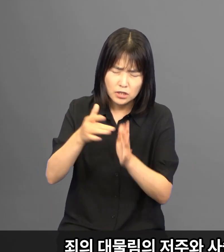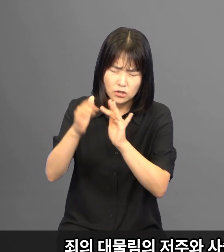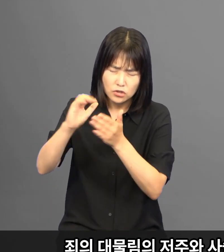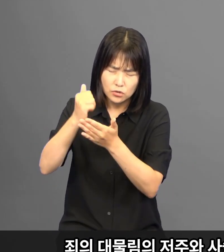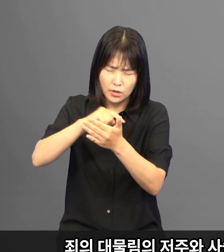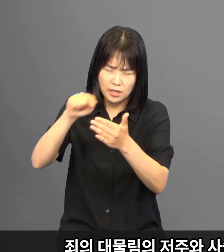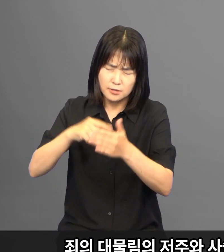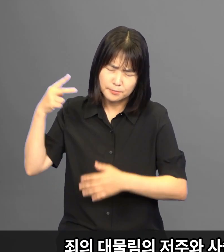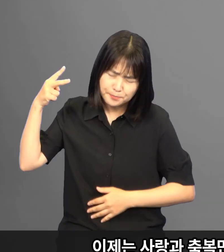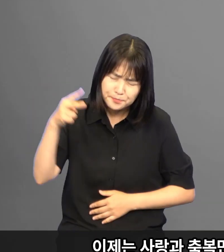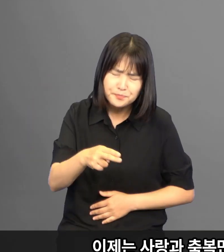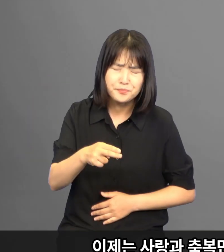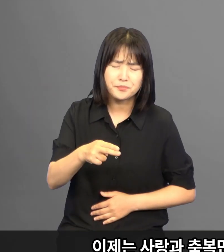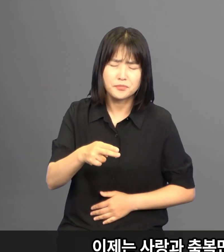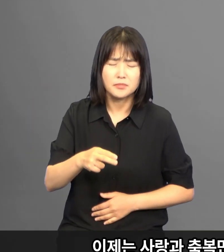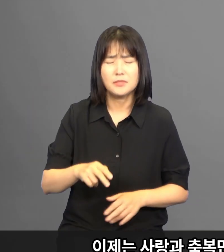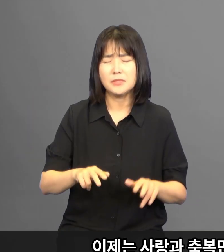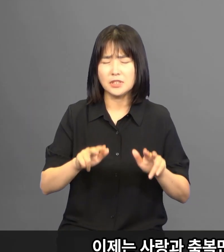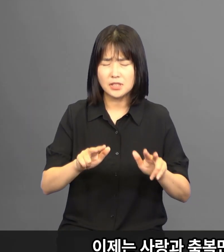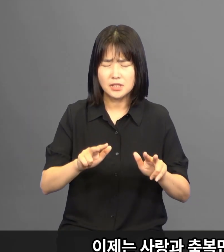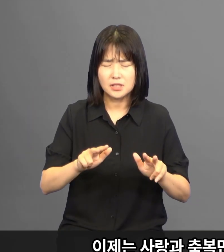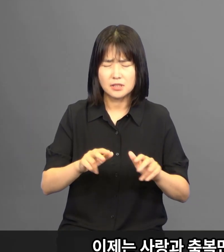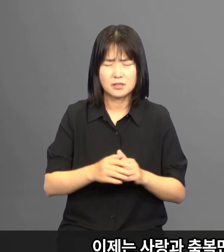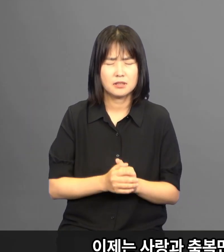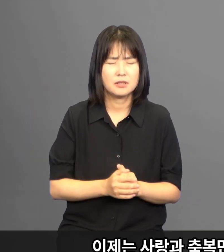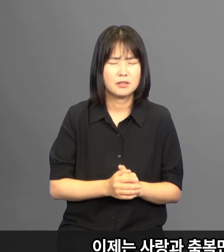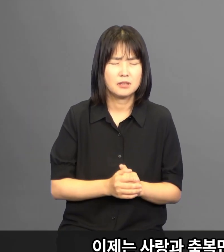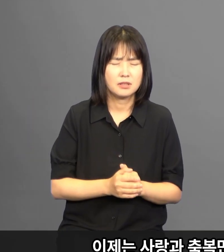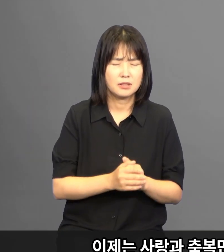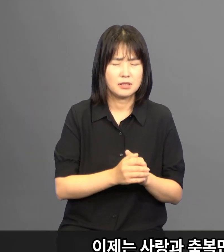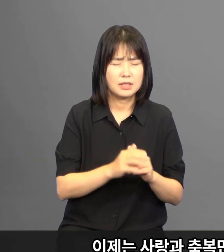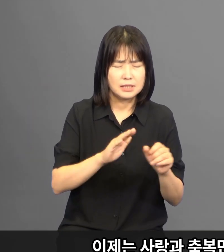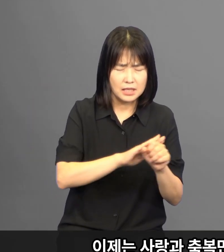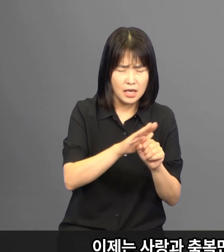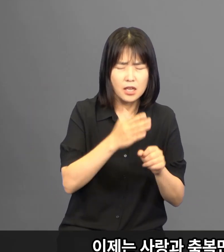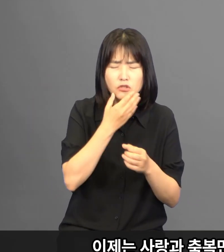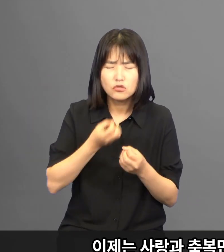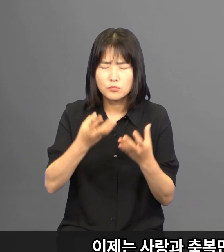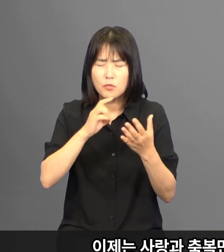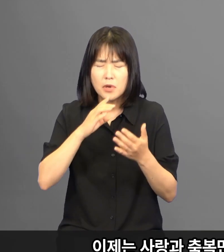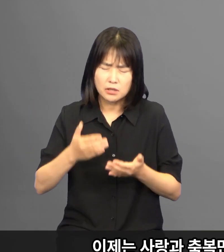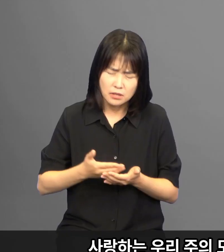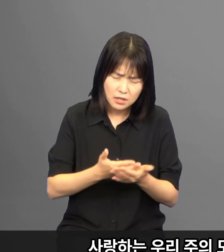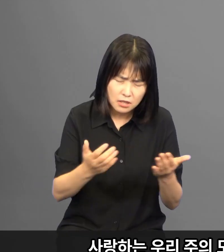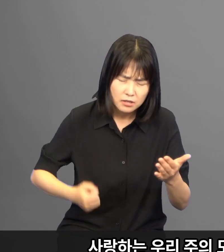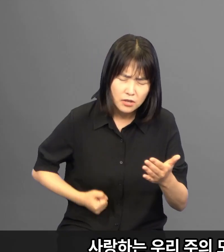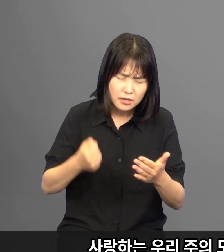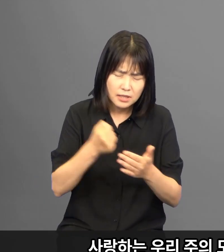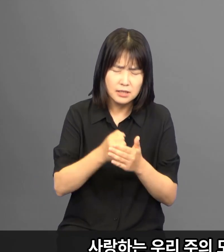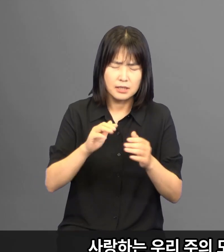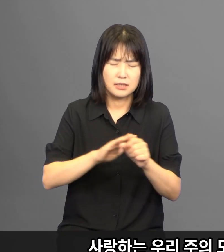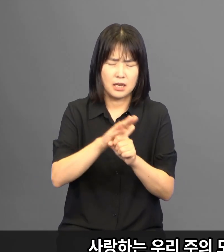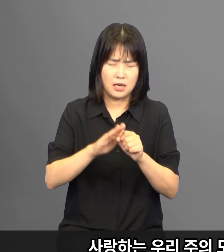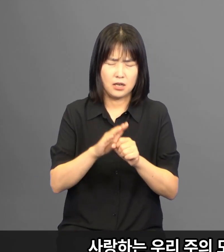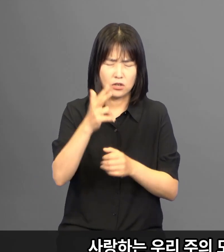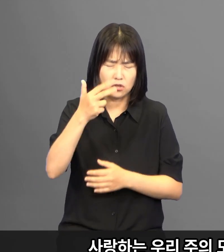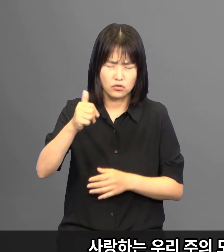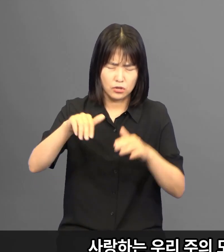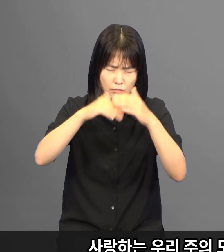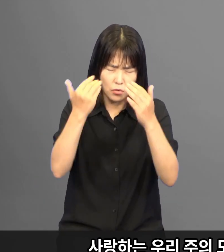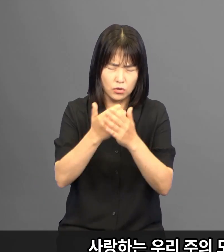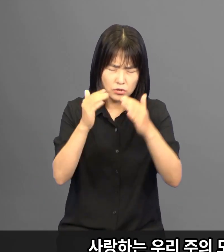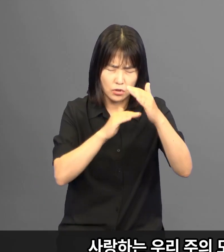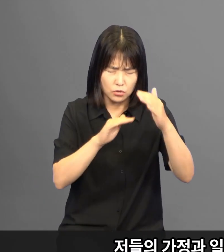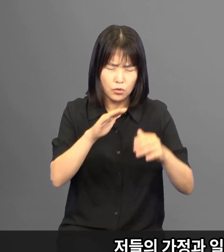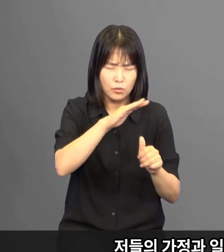안에서 끊고 이제는 사랑과 축복만을 흘려보내기로 결단하는 사랑하는 우리 주의 모든 예비자들